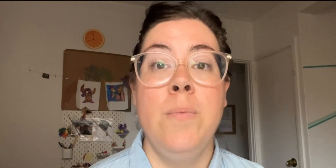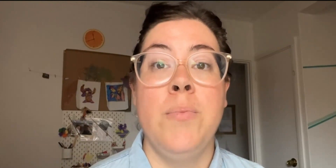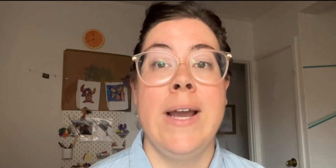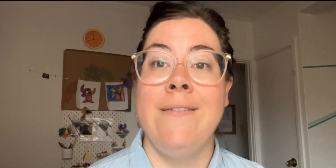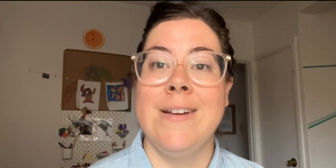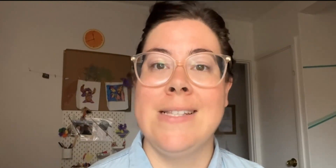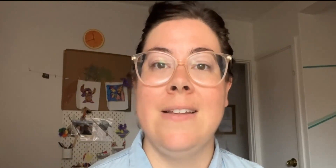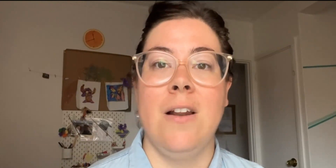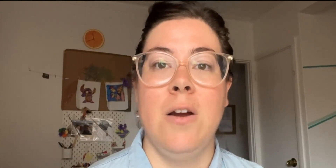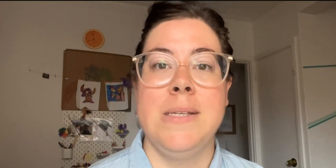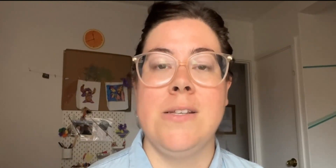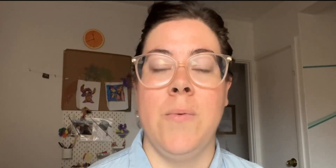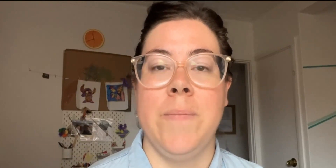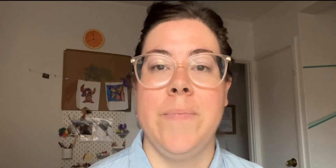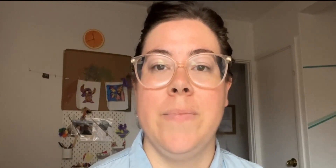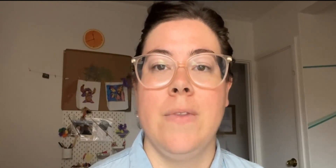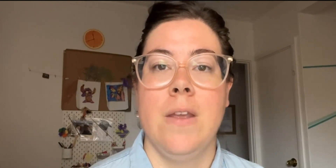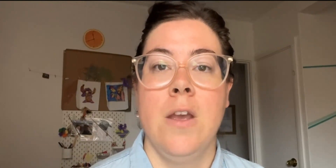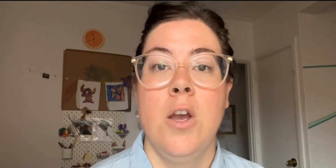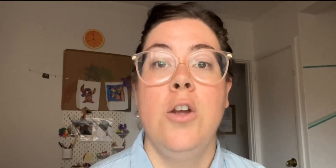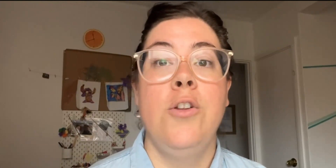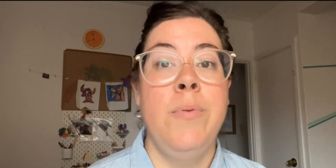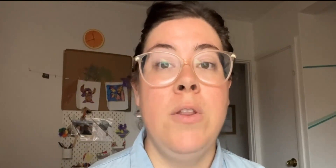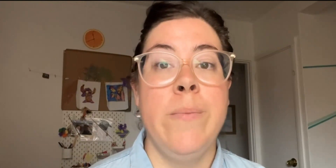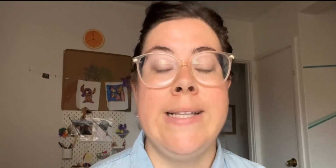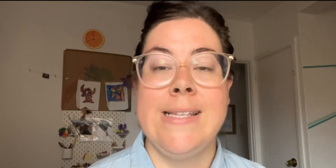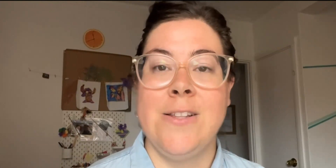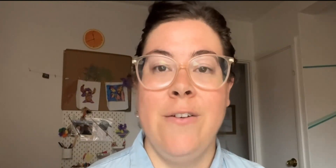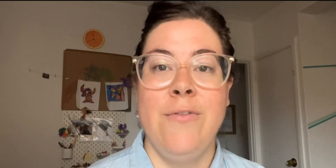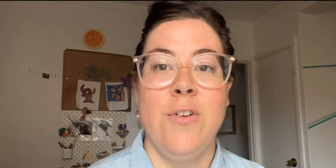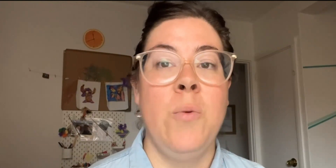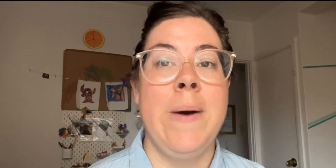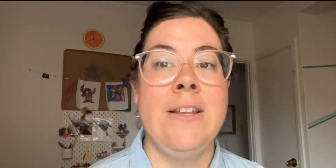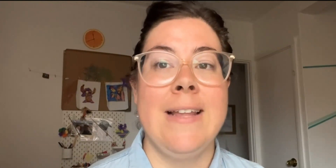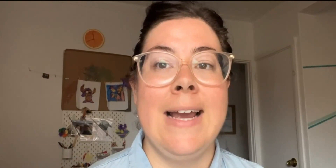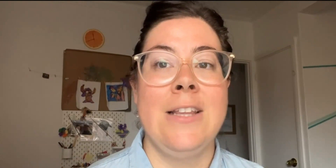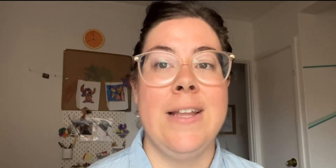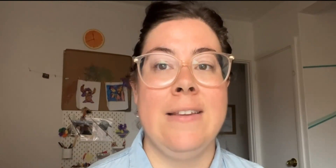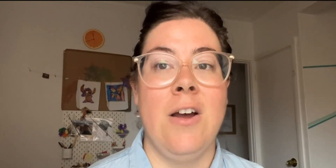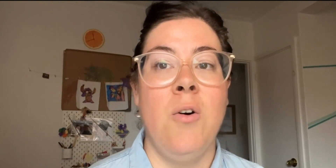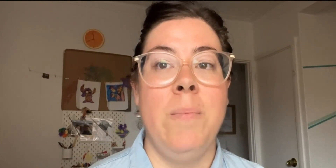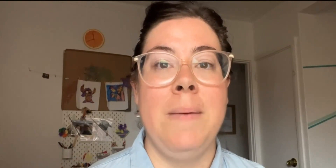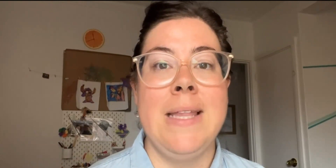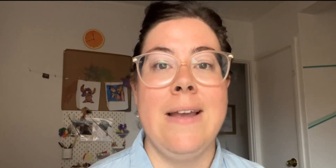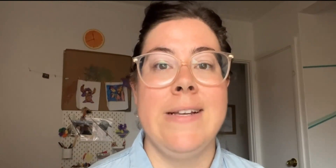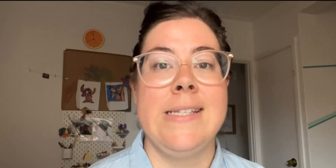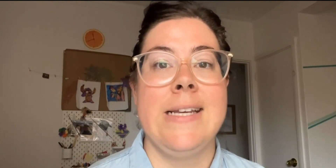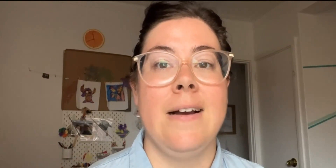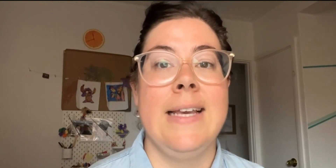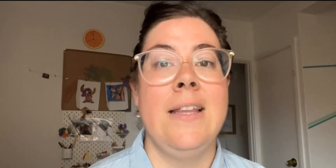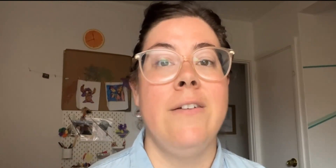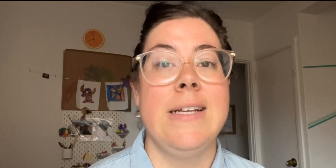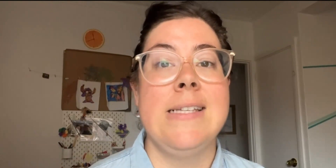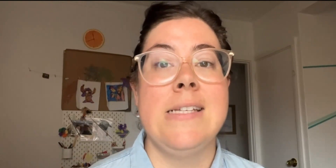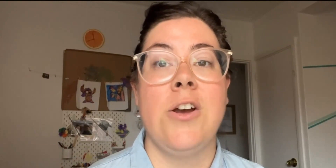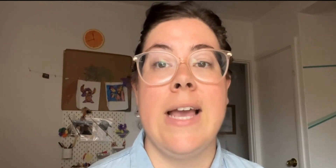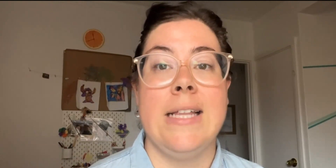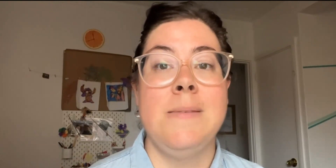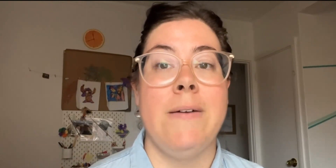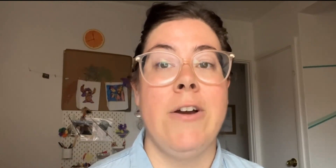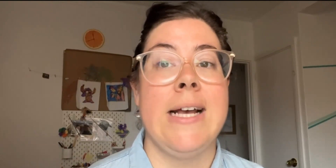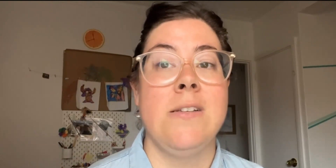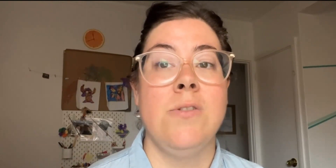des revenus pour réinvestir dans leur mission. Depuis 2019, nos partenaires et donateurs ont permis d'investir dans